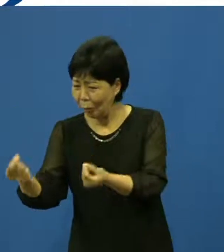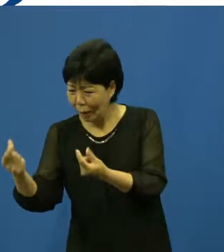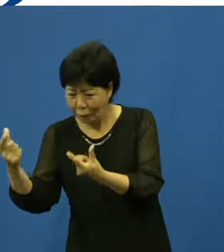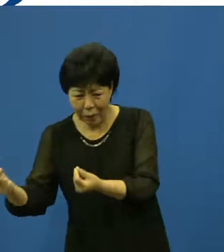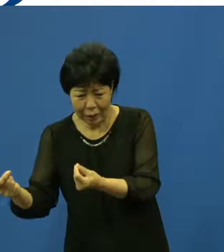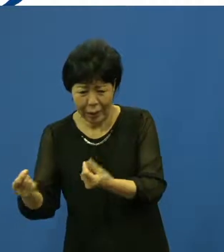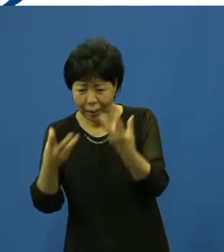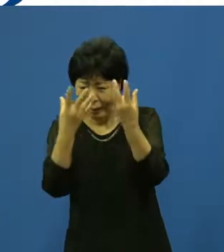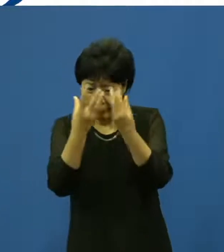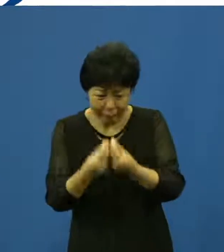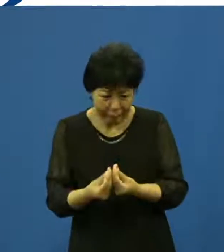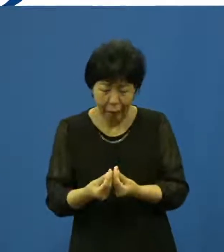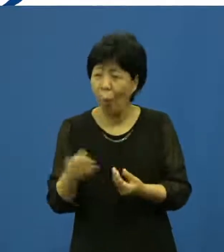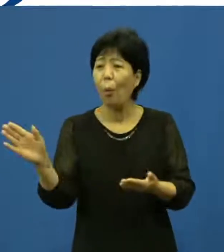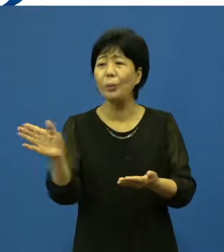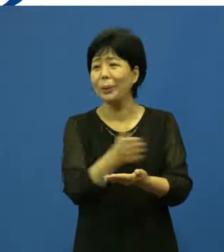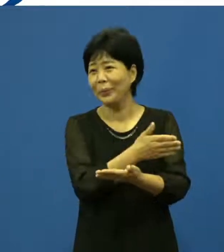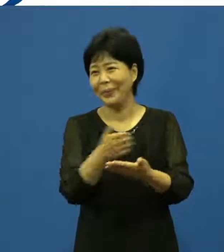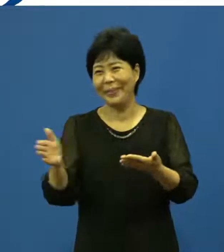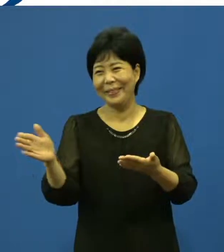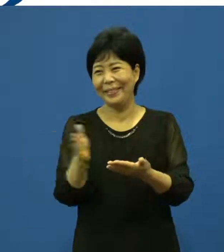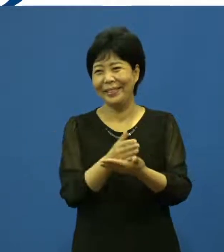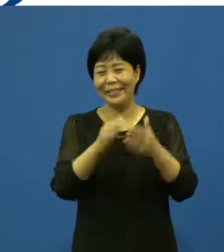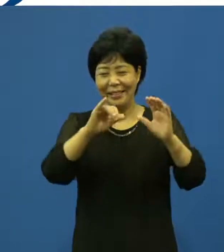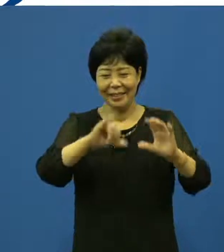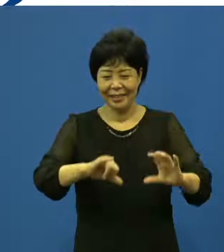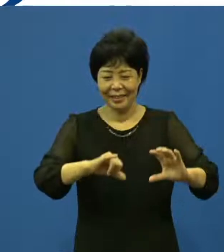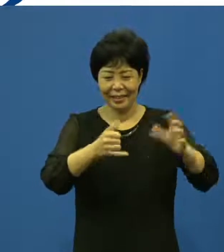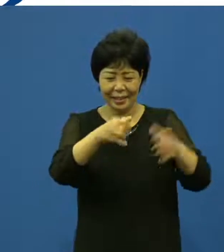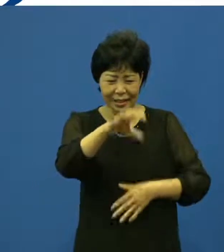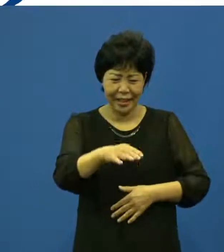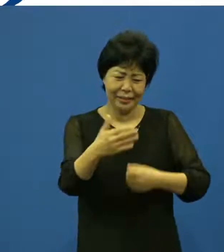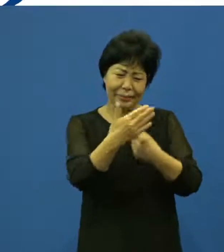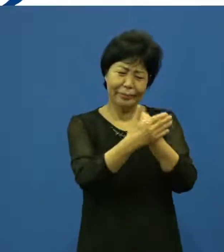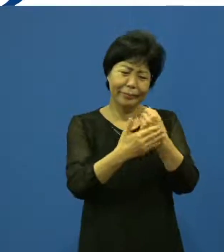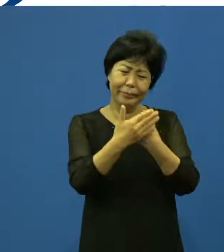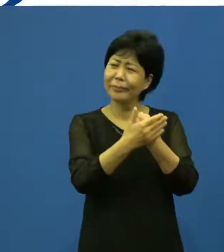들 수 있는 이 세상의 것이 이 세상에는 존재하지 않아요.